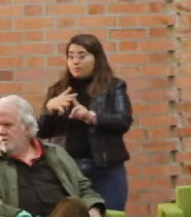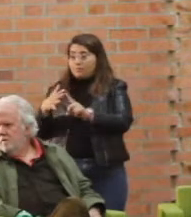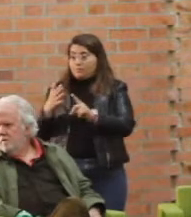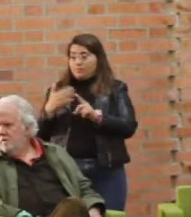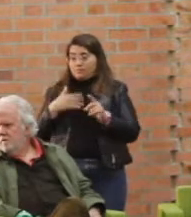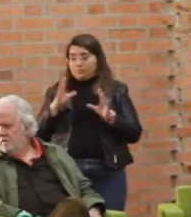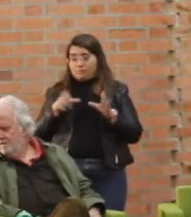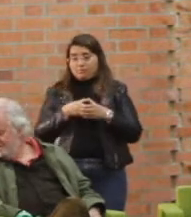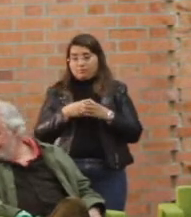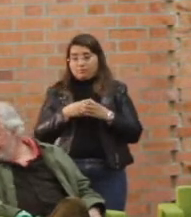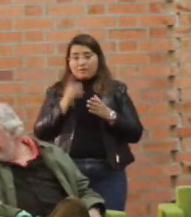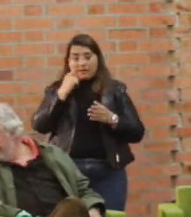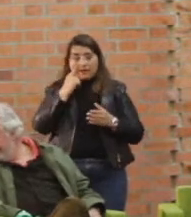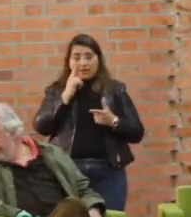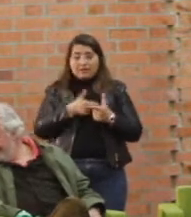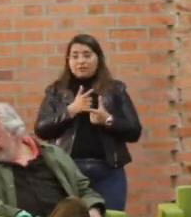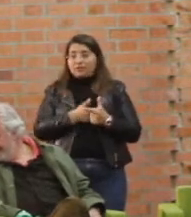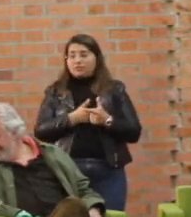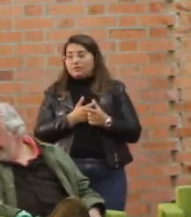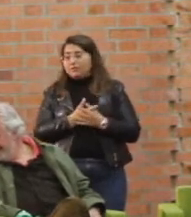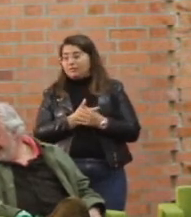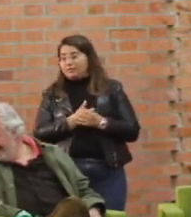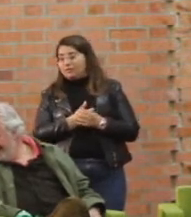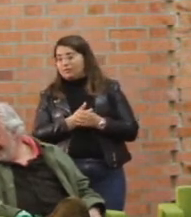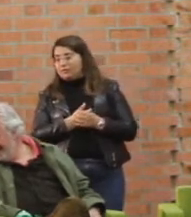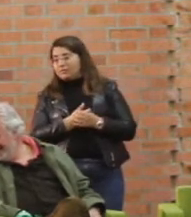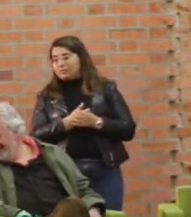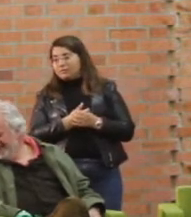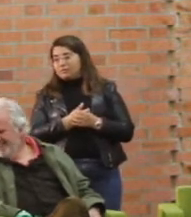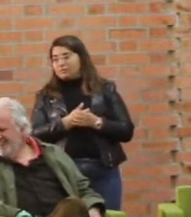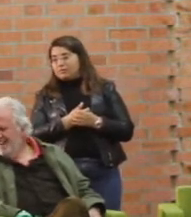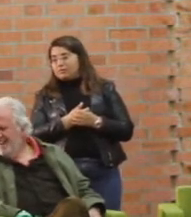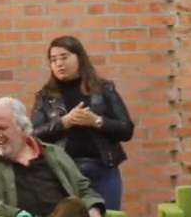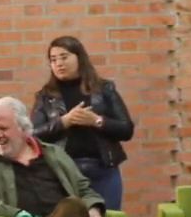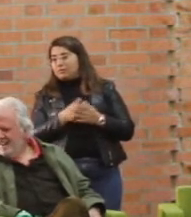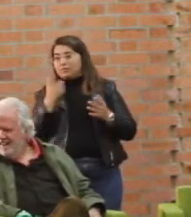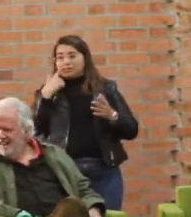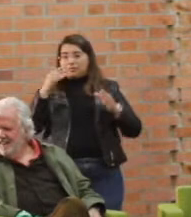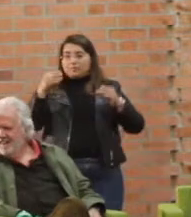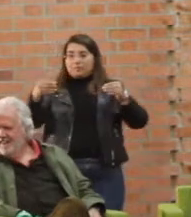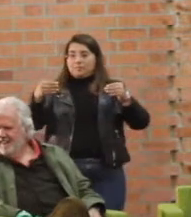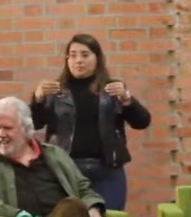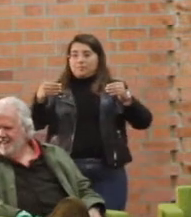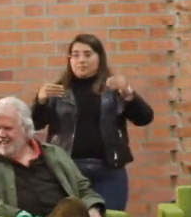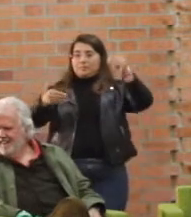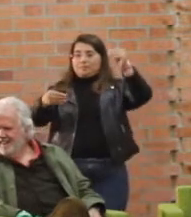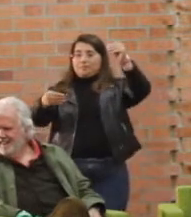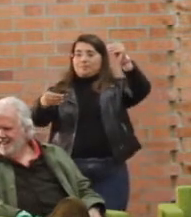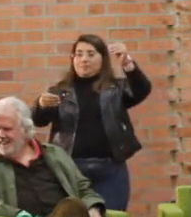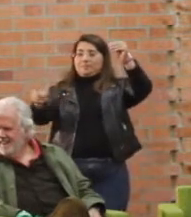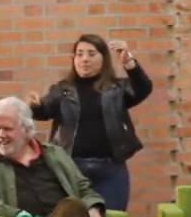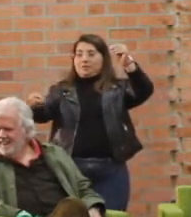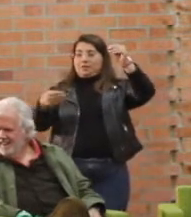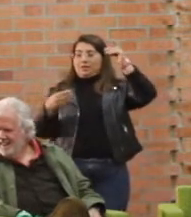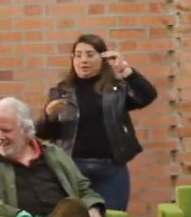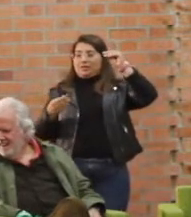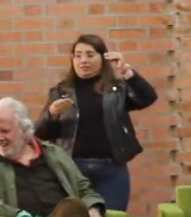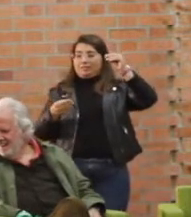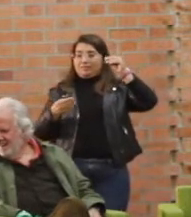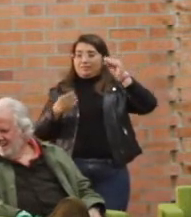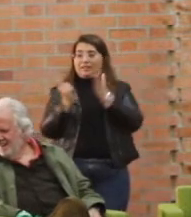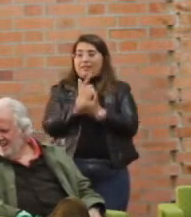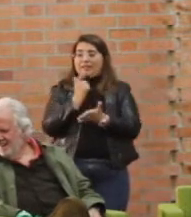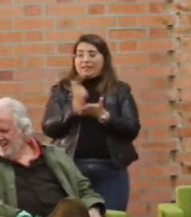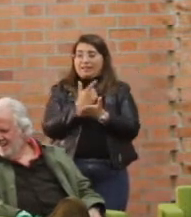biblioteca Entonces no casi no encuentro este libro de bolsillo Qué es